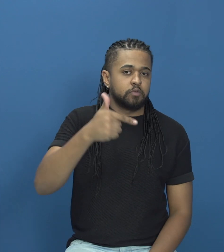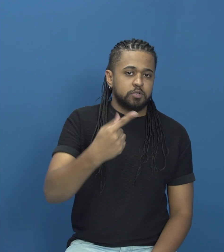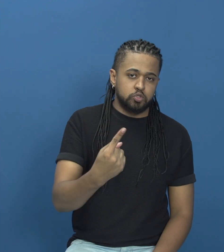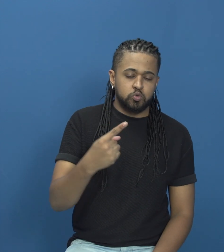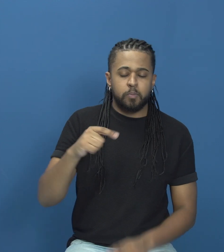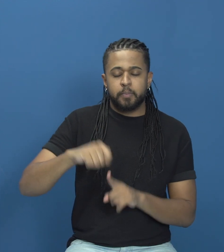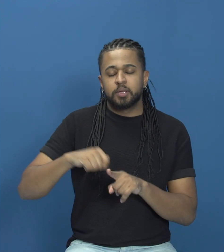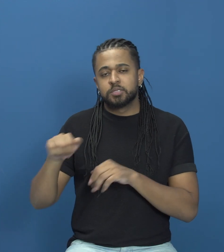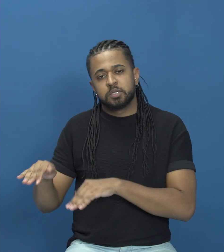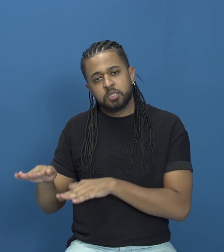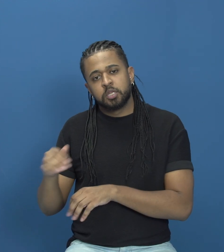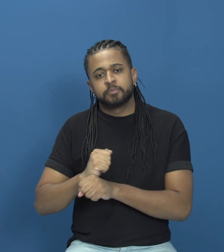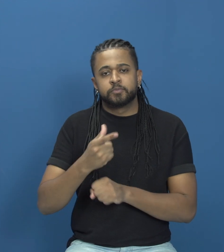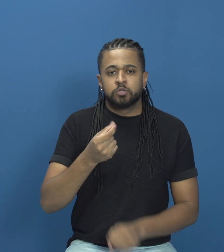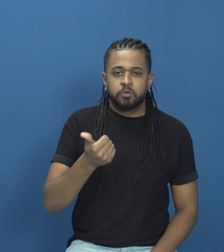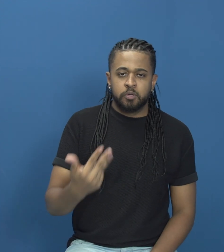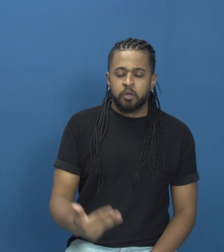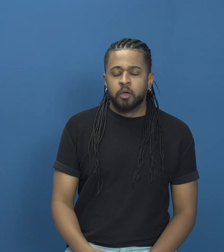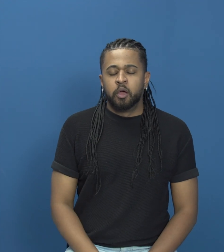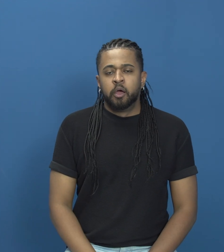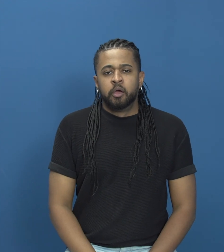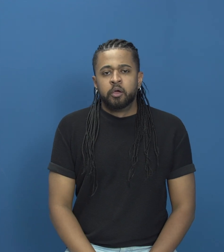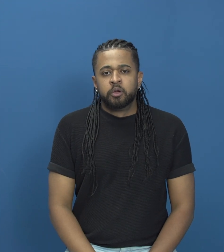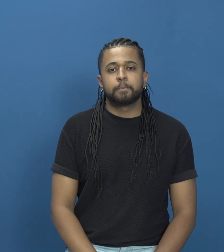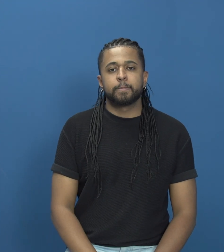21 de setembro de 2023.